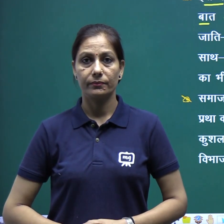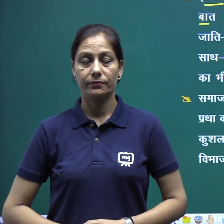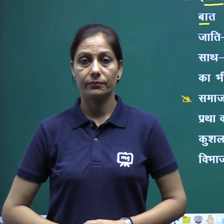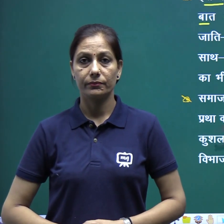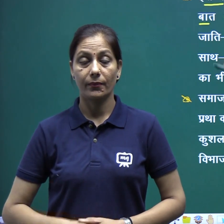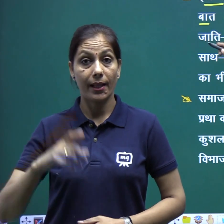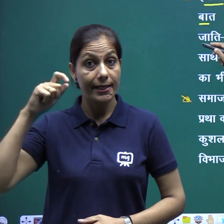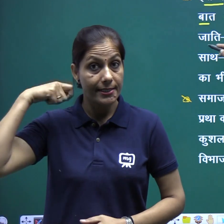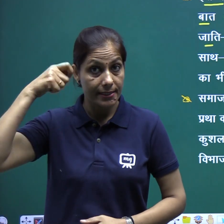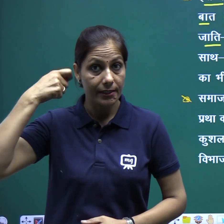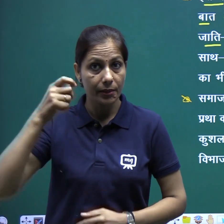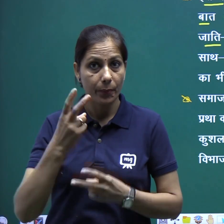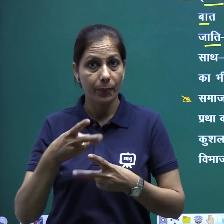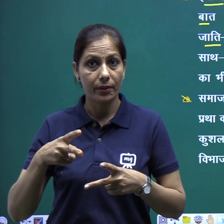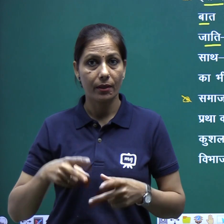जाति प्रथा